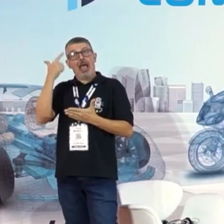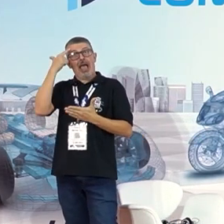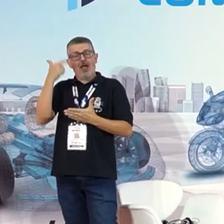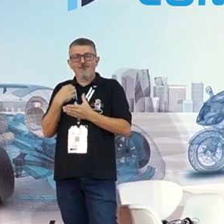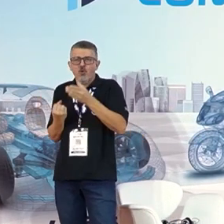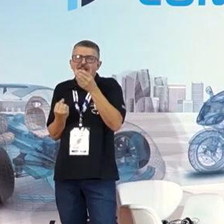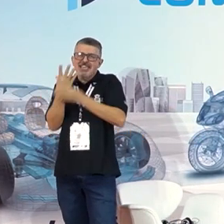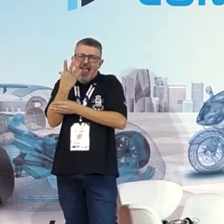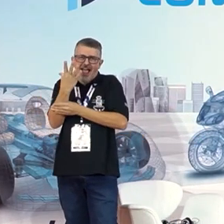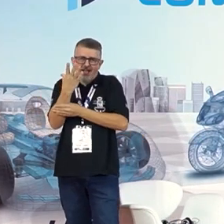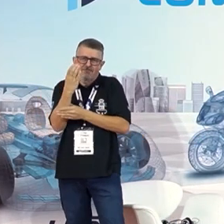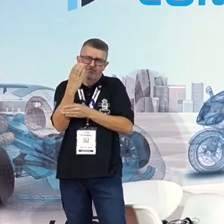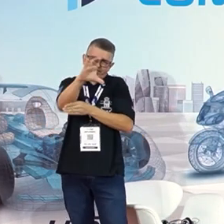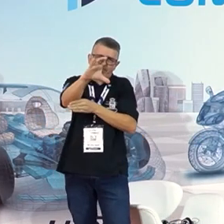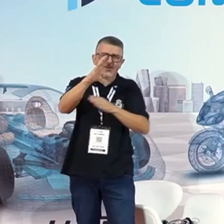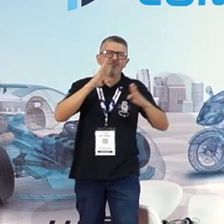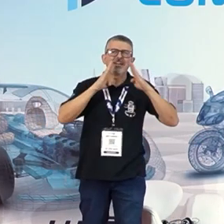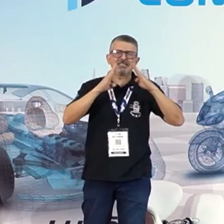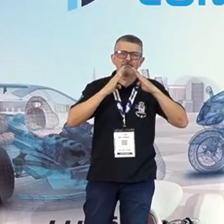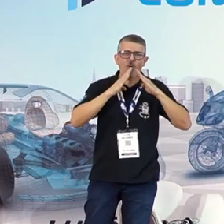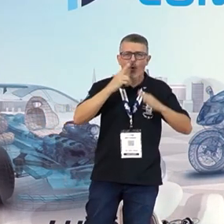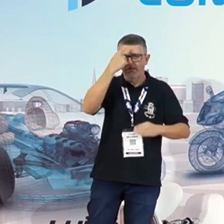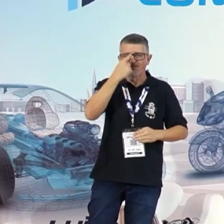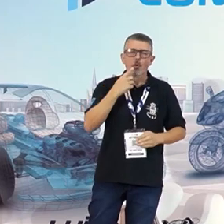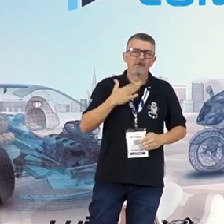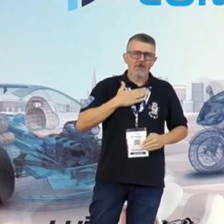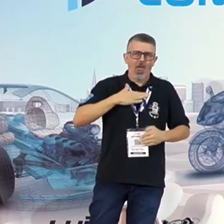Então, ele teve uma ideia de criar no Facebook.